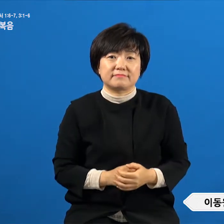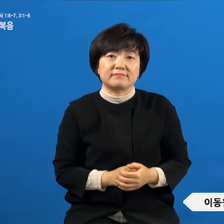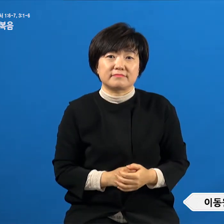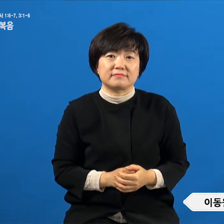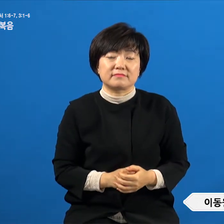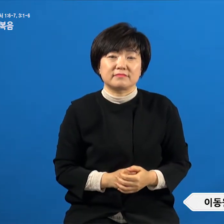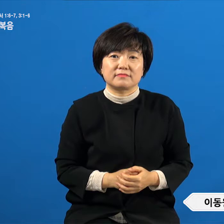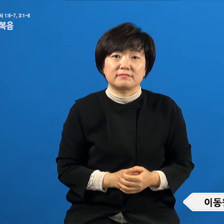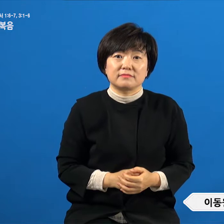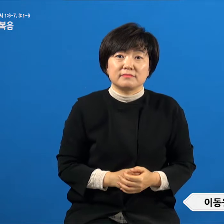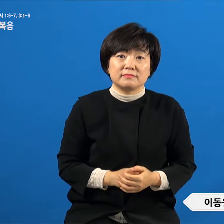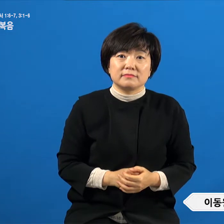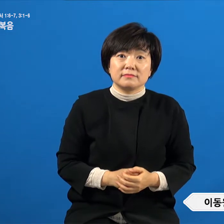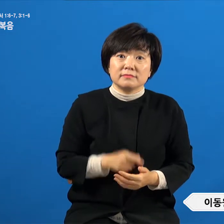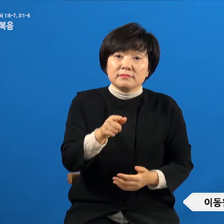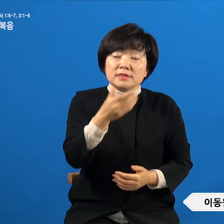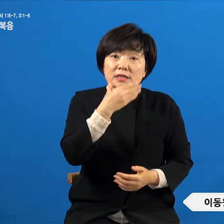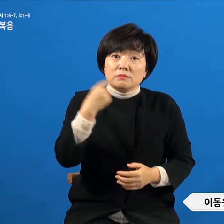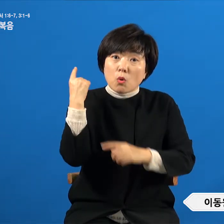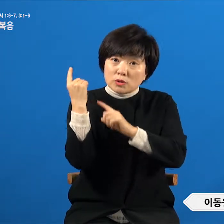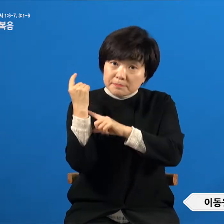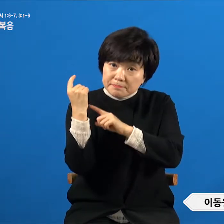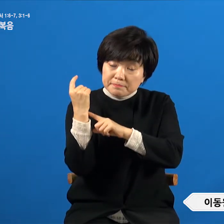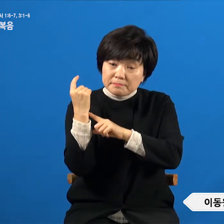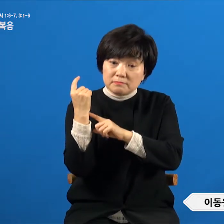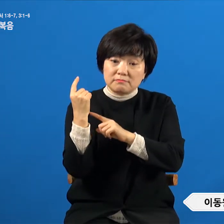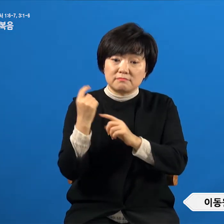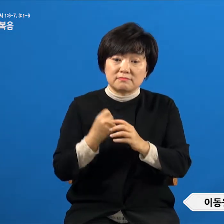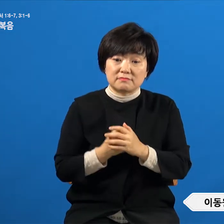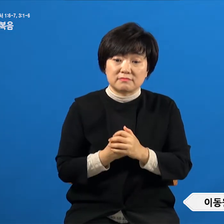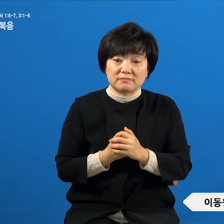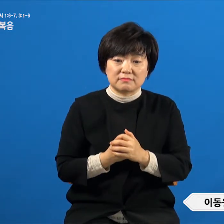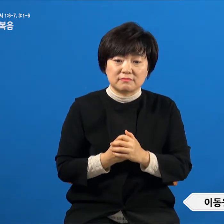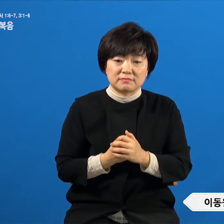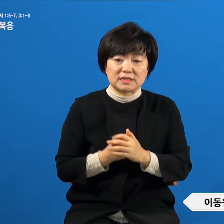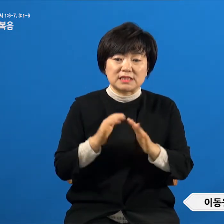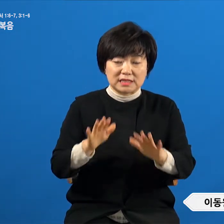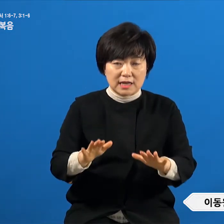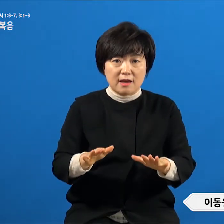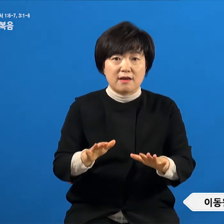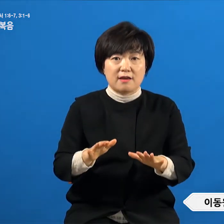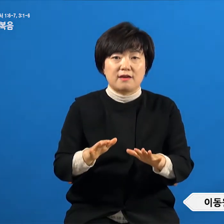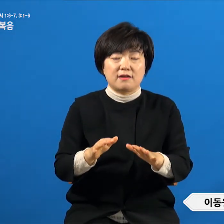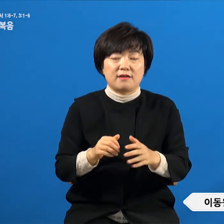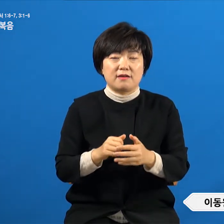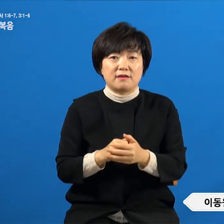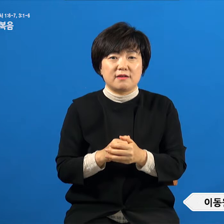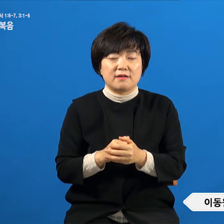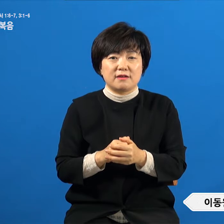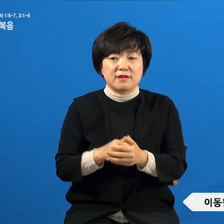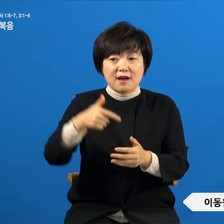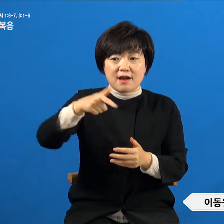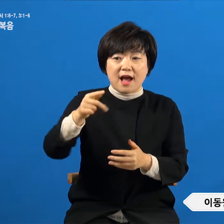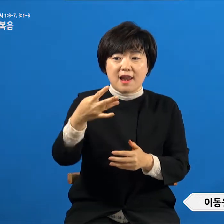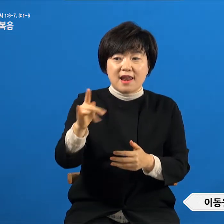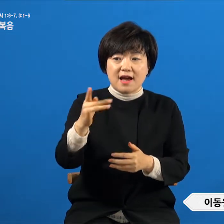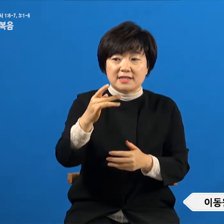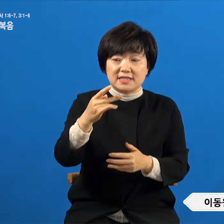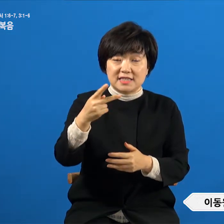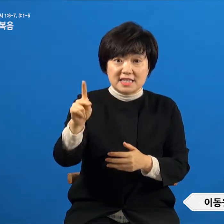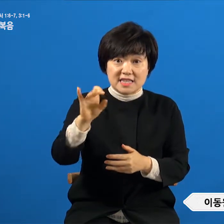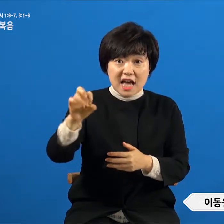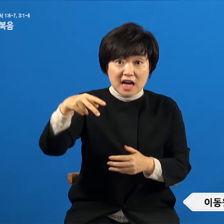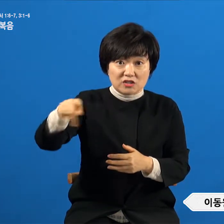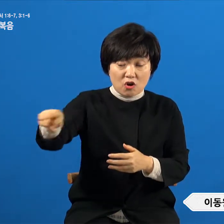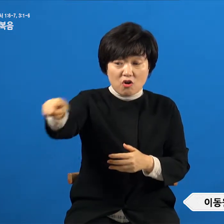것입니다. 자, 이 복음을 통해서 이제 용서를 받고 갈라디아의 성도들이 누릴